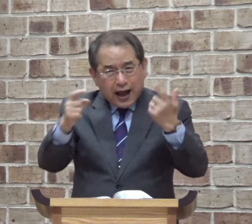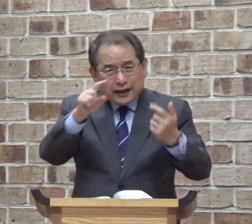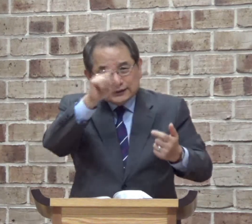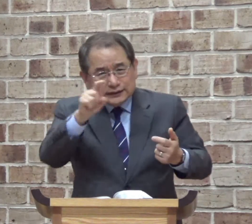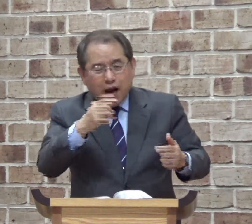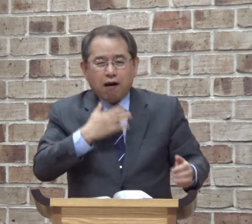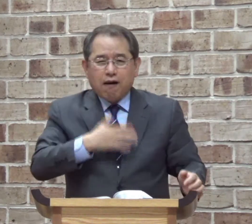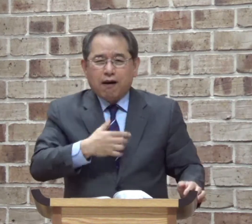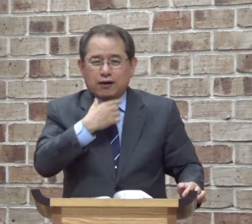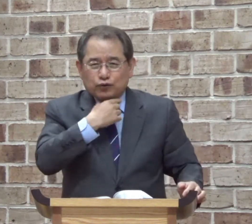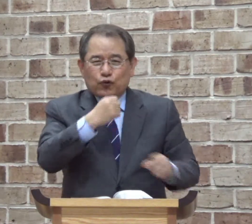아멘.